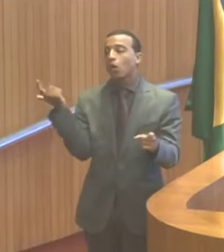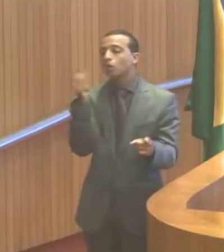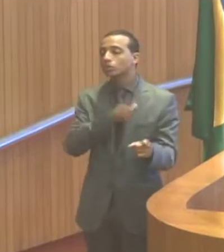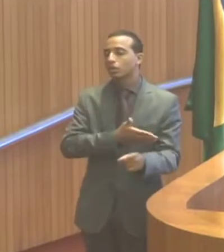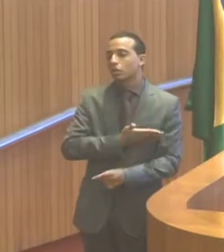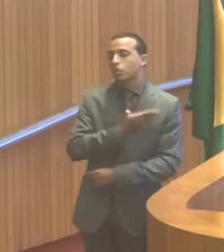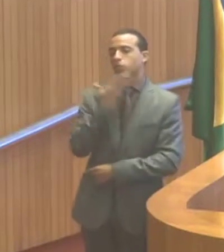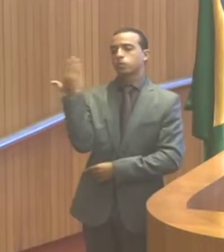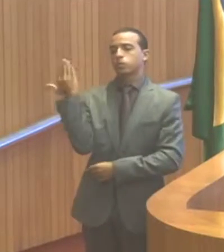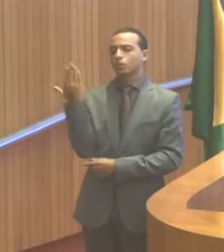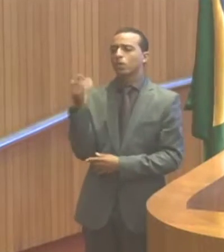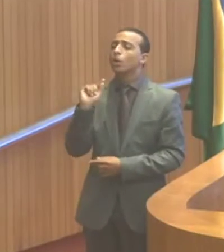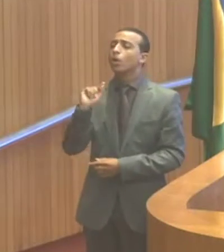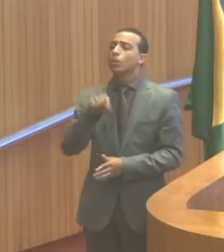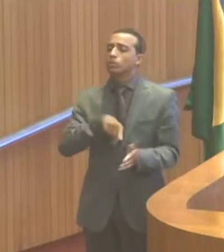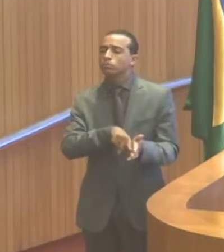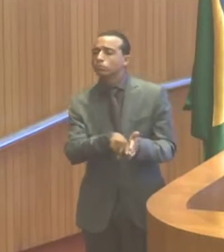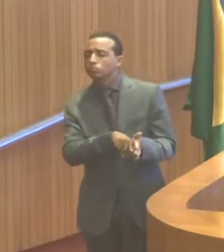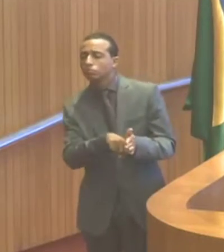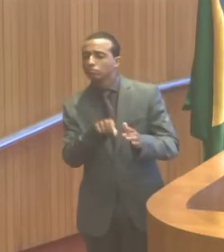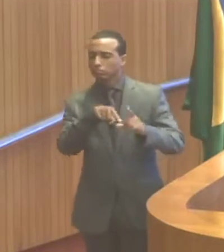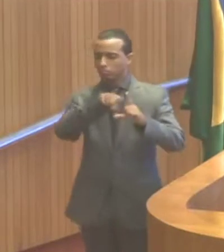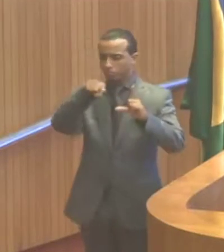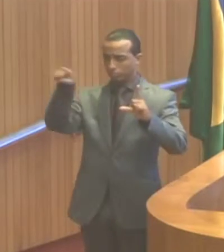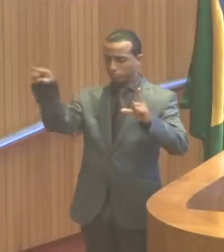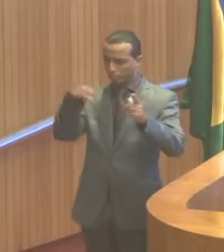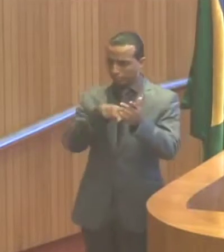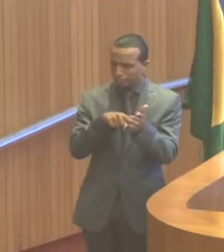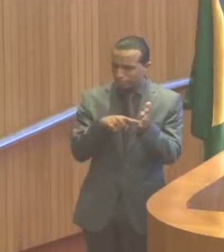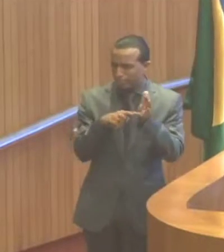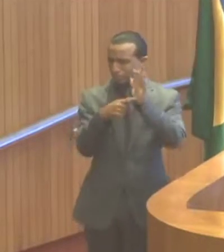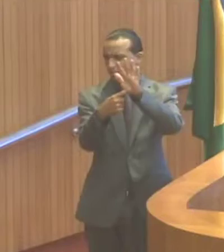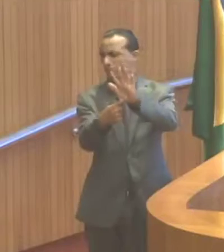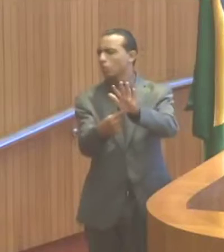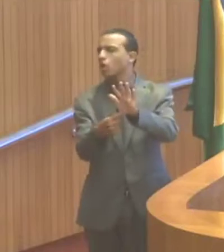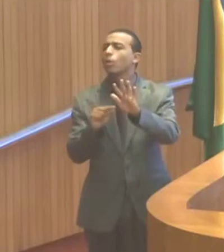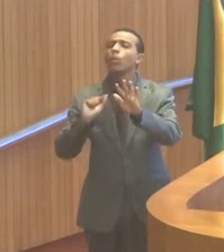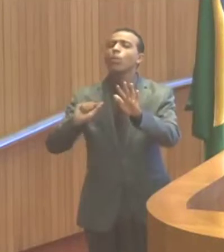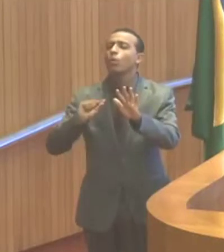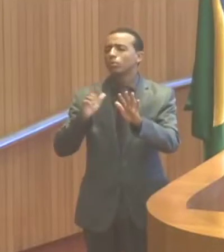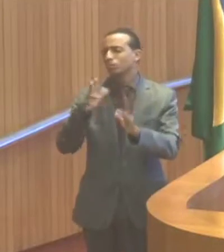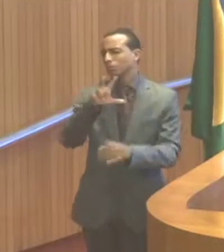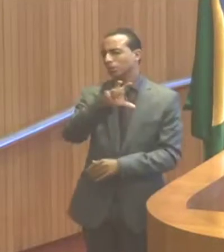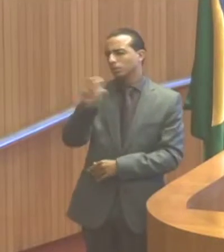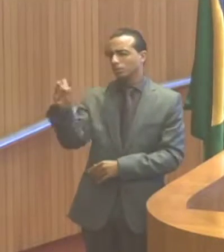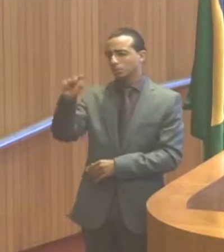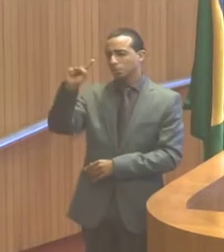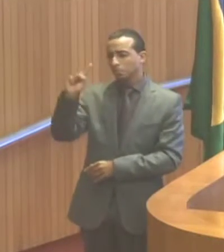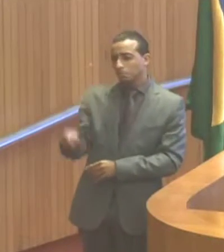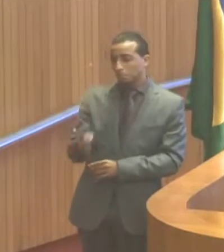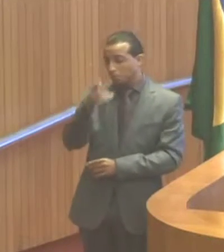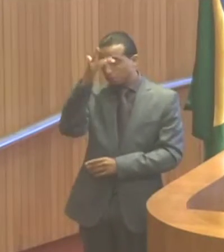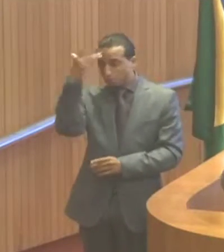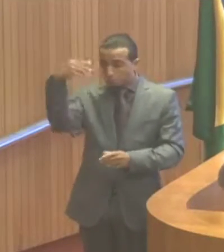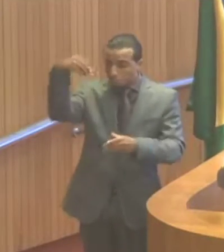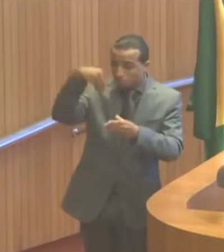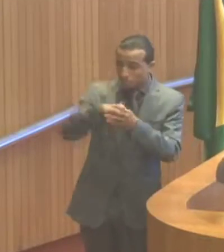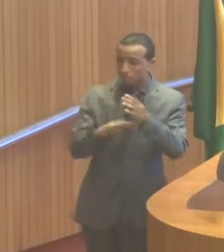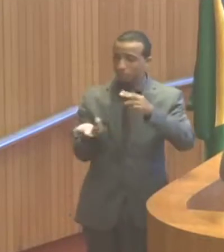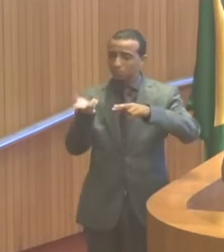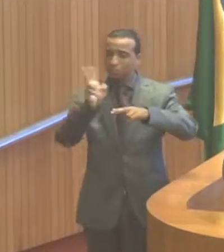que apresentam os dados? Hoje, no Brasil, nós temos aí aproximadamente 500 mil internos do sistema prisional